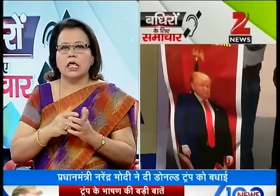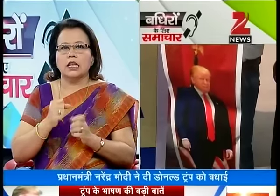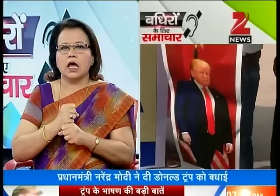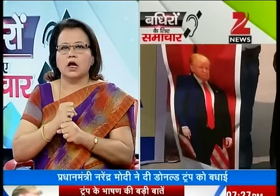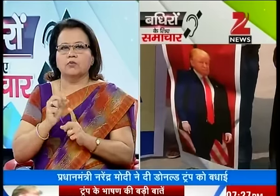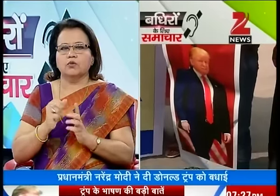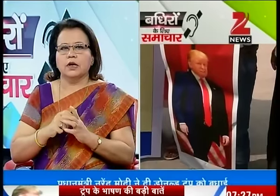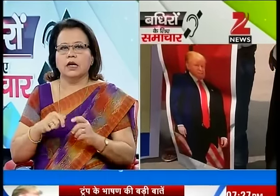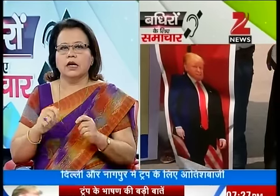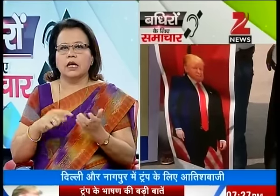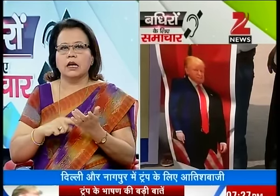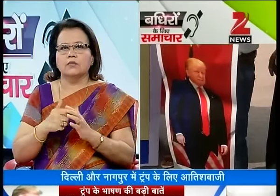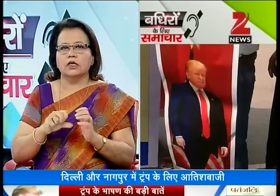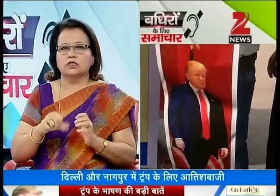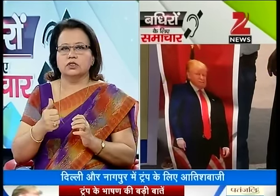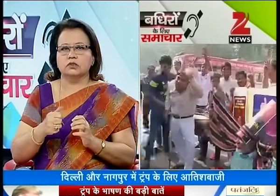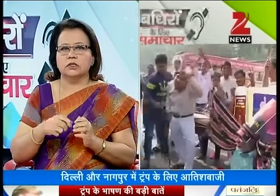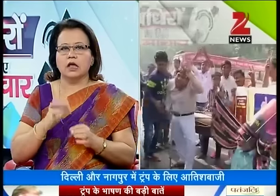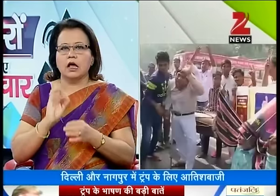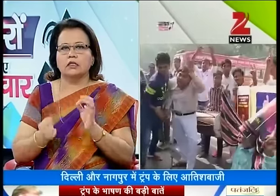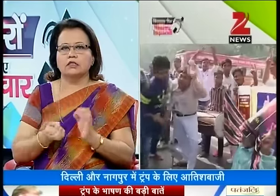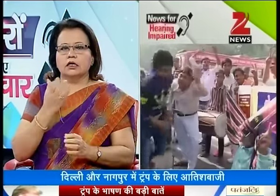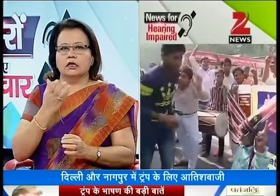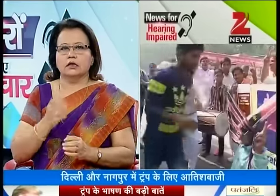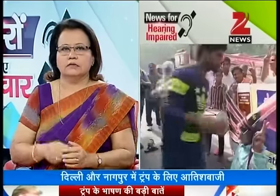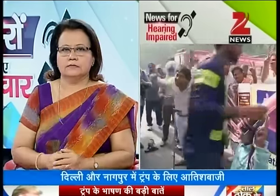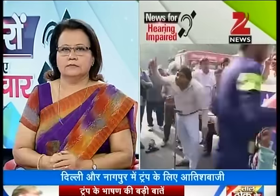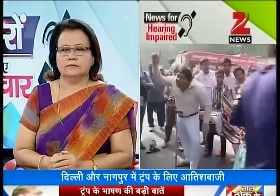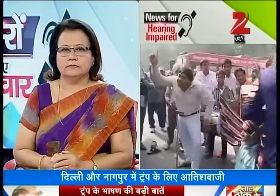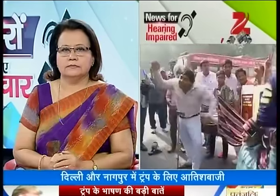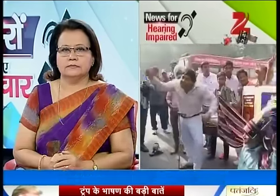मनाया। नागपुर में भी ट्रंप की जीत पर आतिशबाजी की गई।